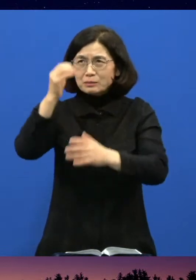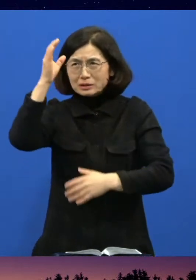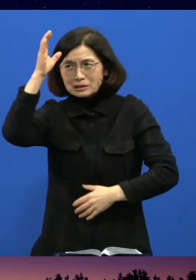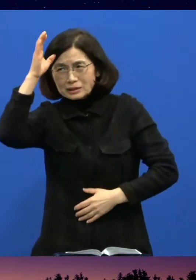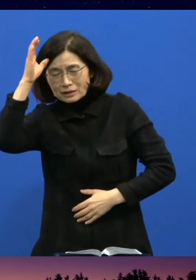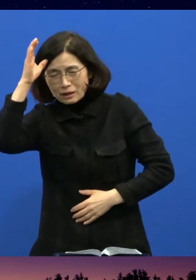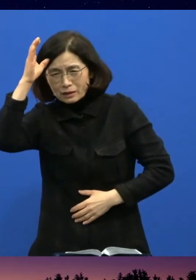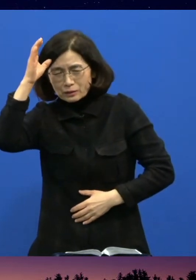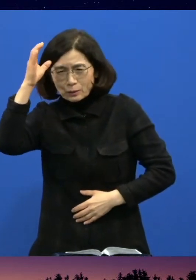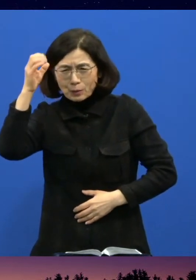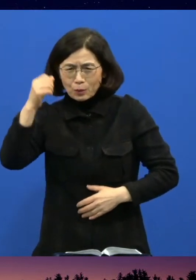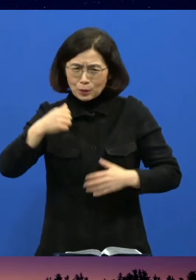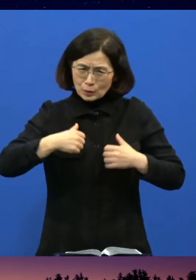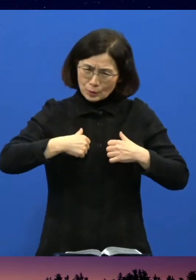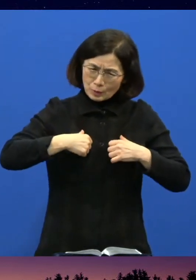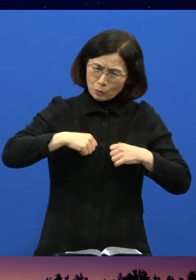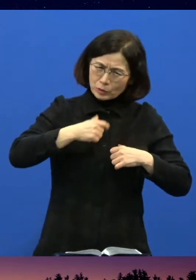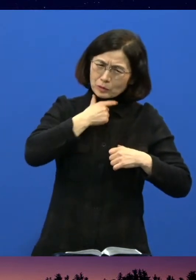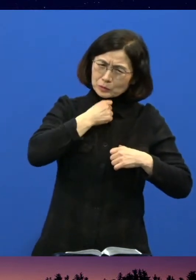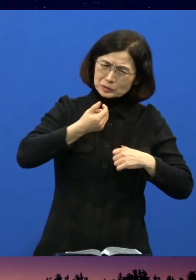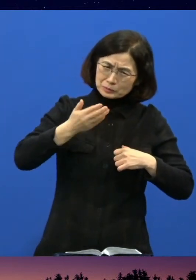않는.